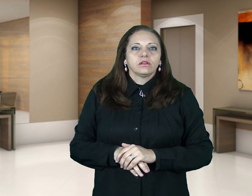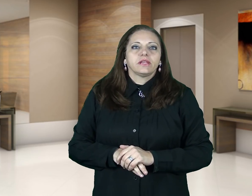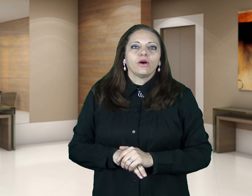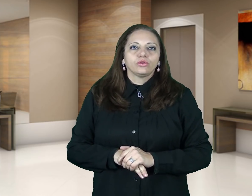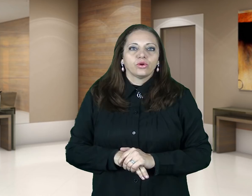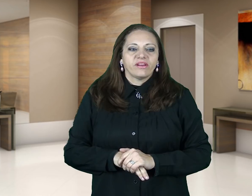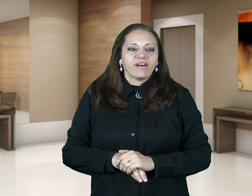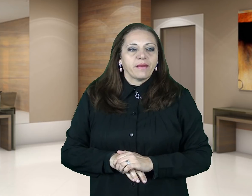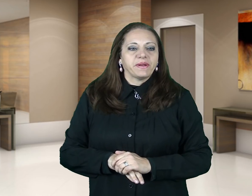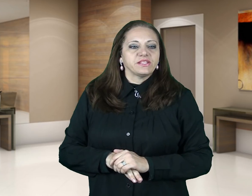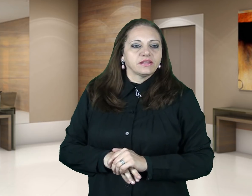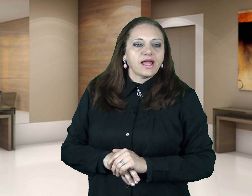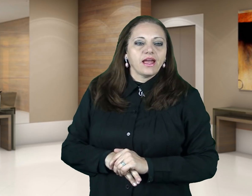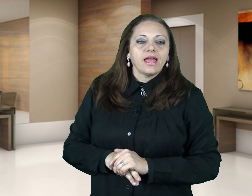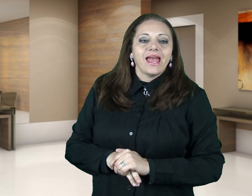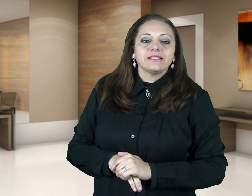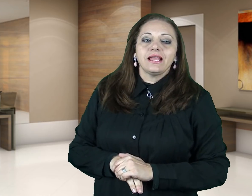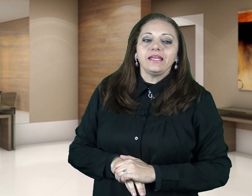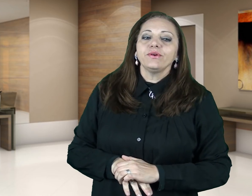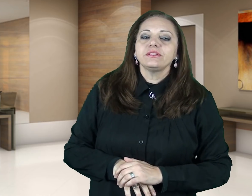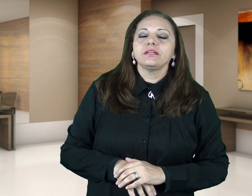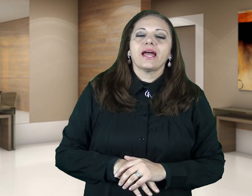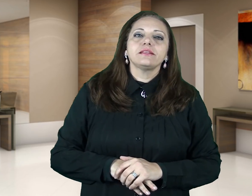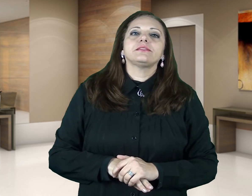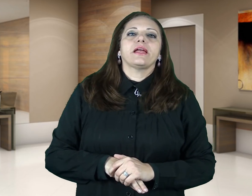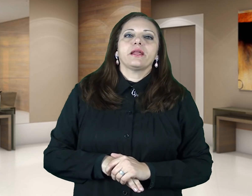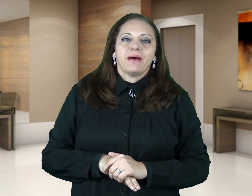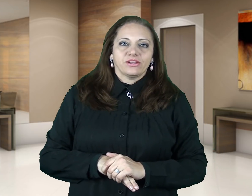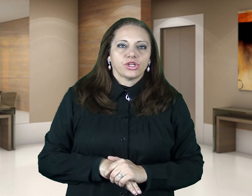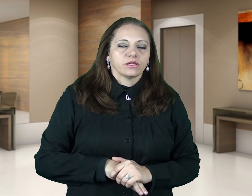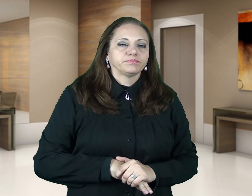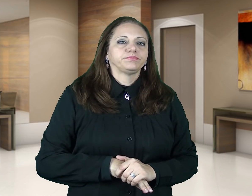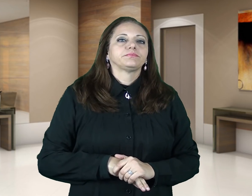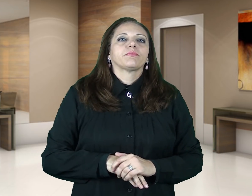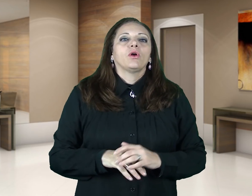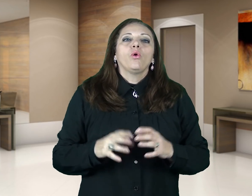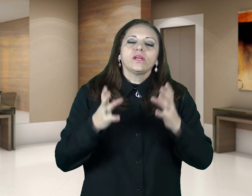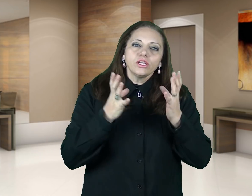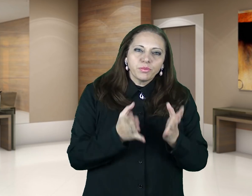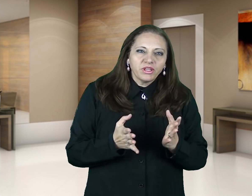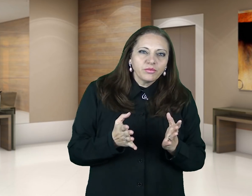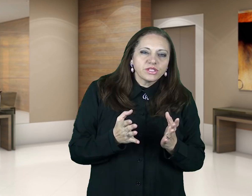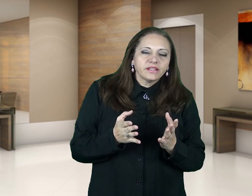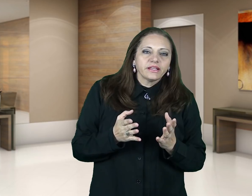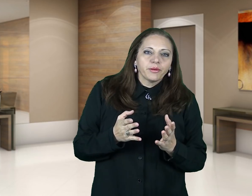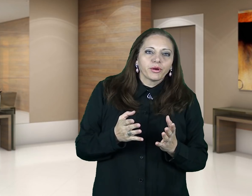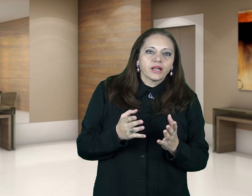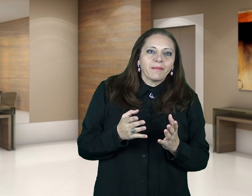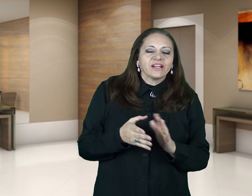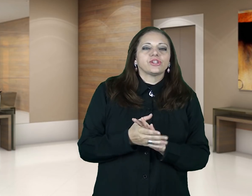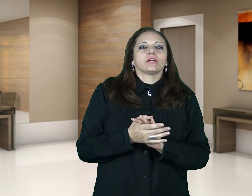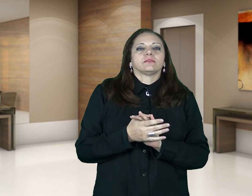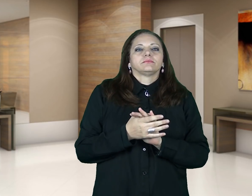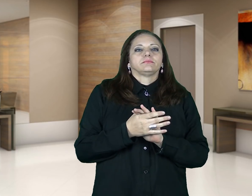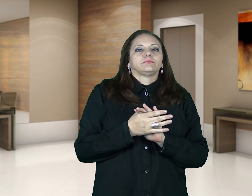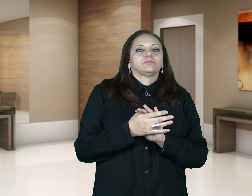que a autora vai apresentar é se a língua de sinais tem gramática. O que nós podemos entender por gramática?